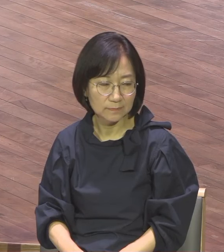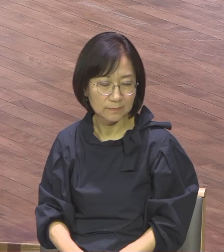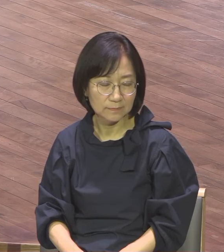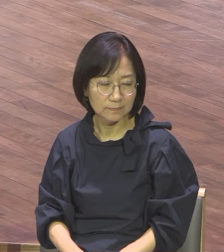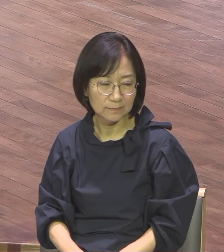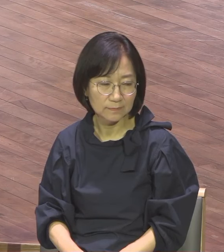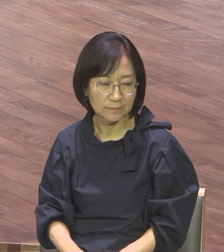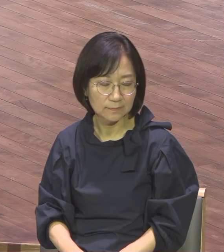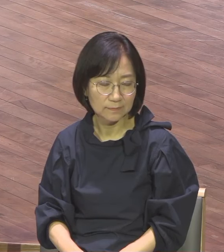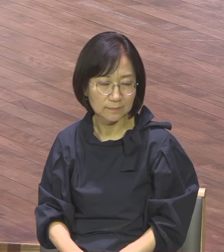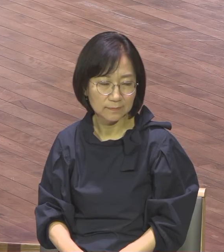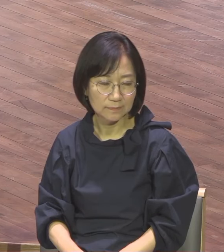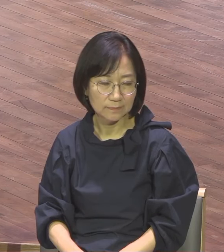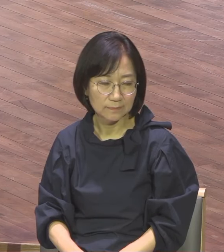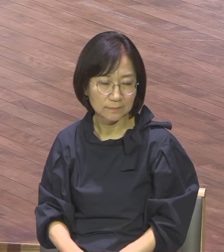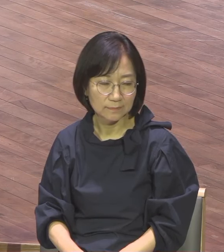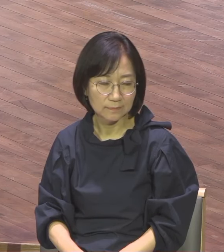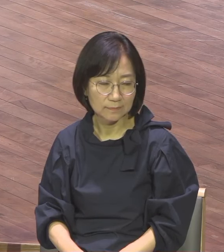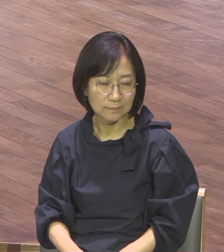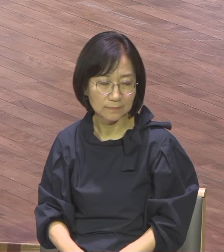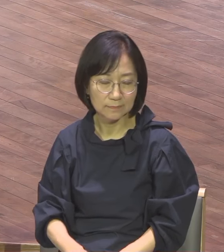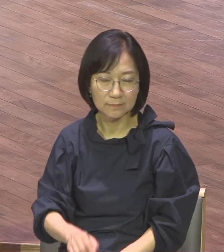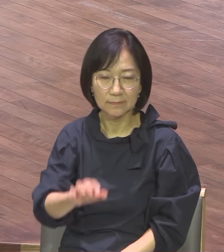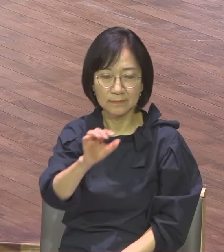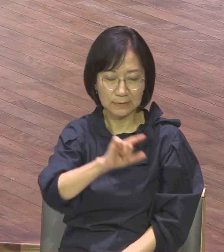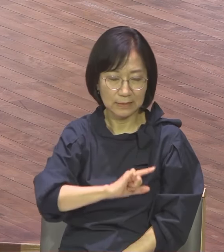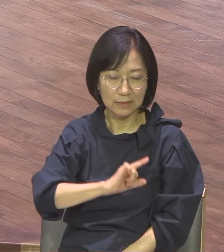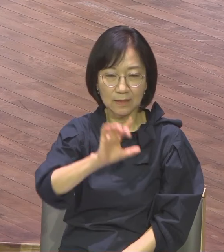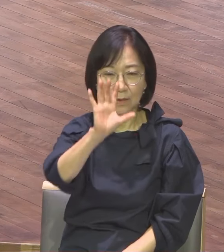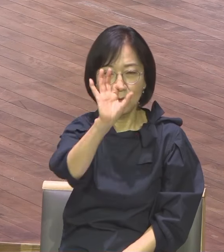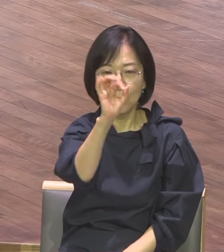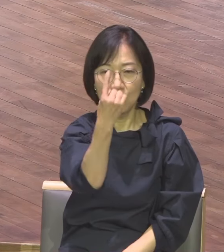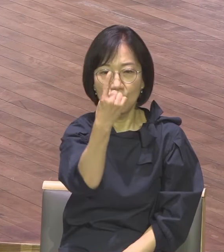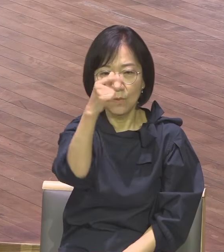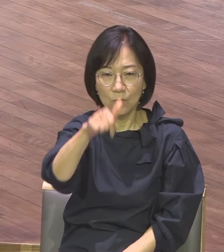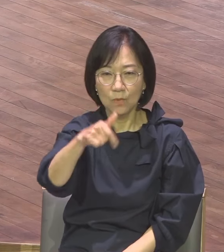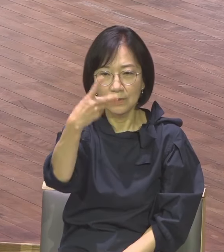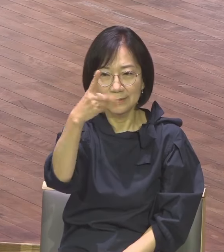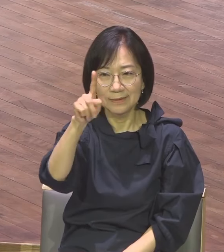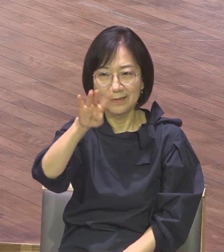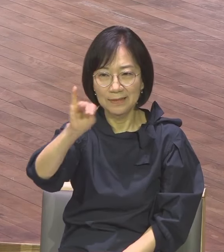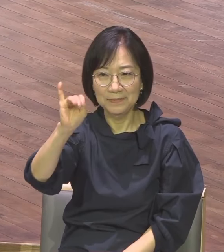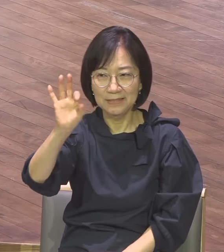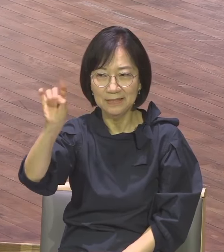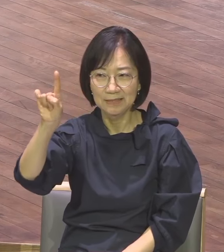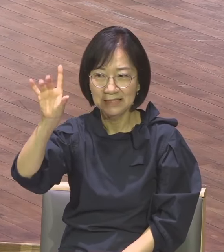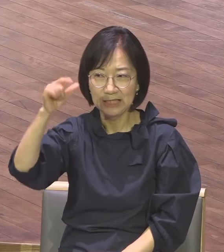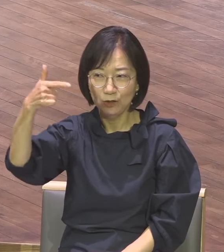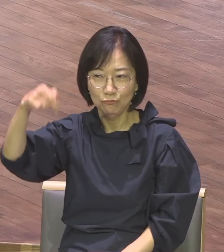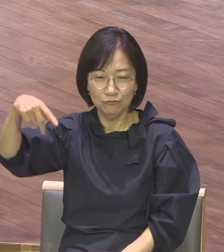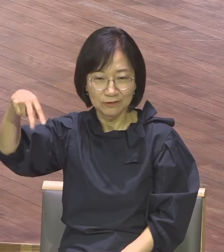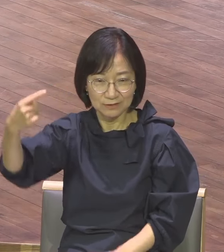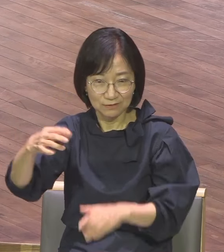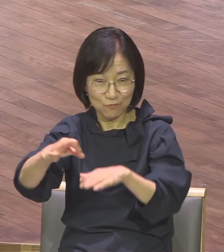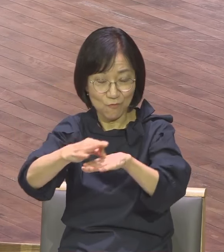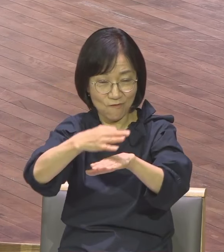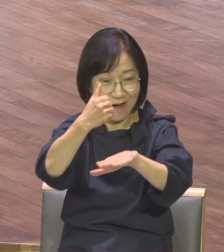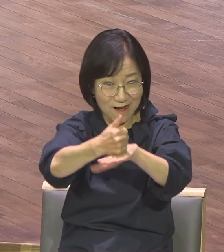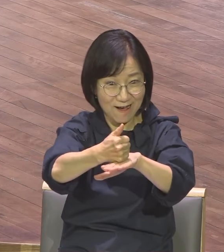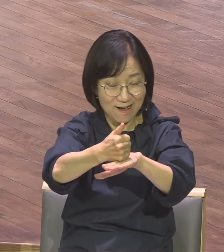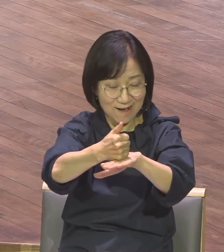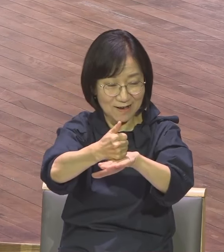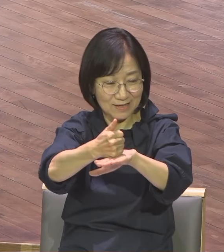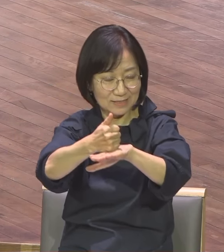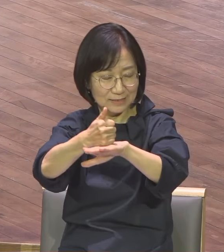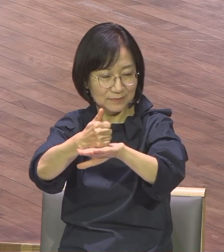옥타비아누스 그 왕이 그 황제가 그 장할 때인데 그러니까 세계에서 가장 평화로운